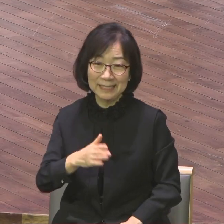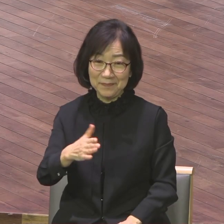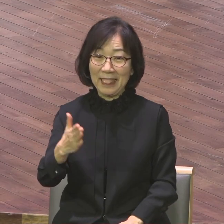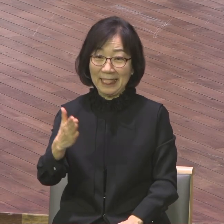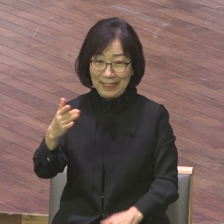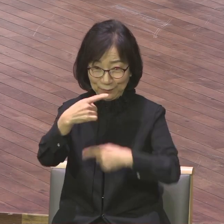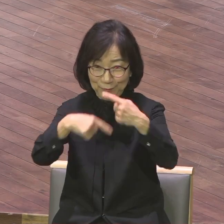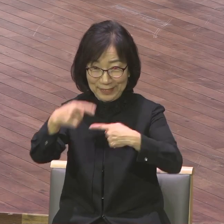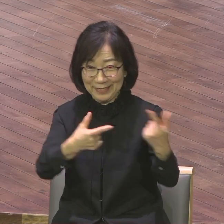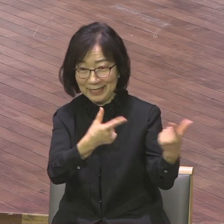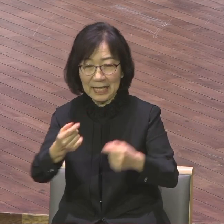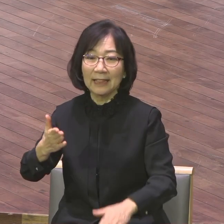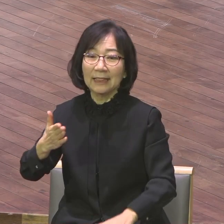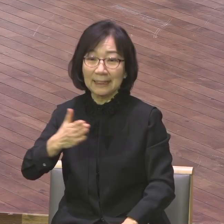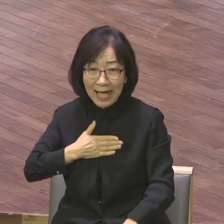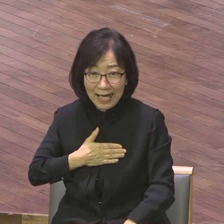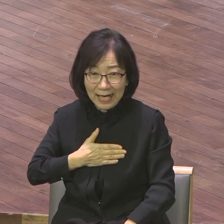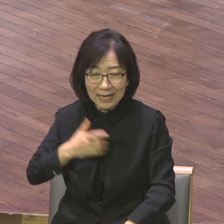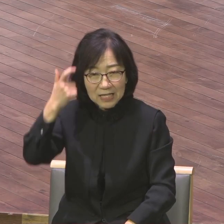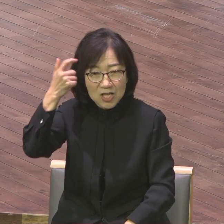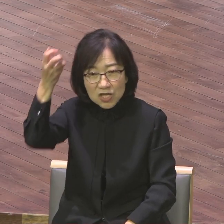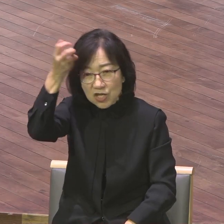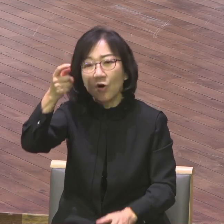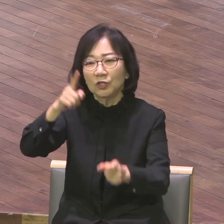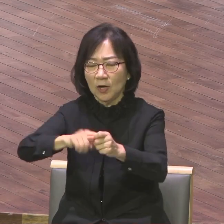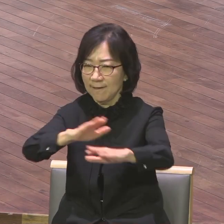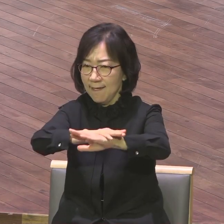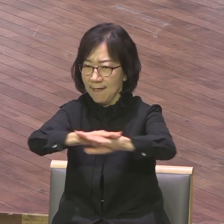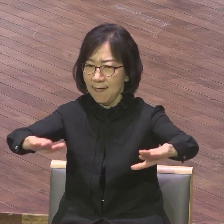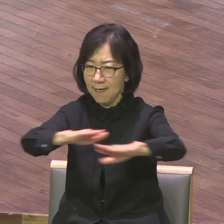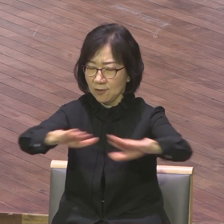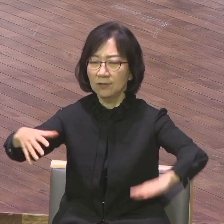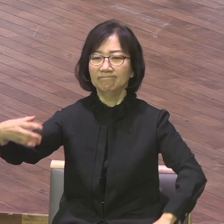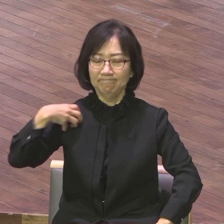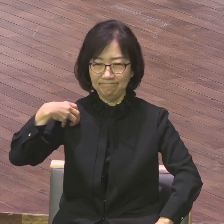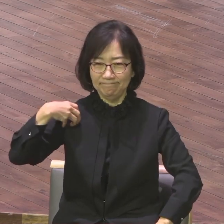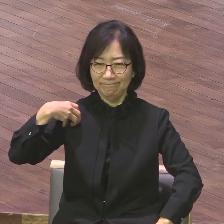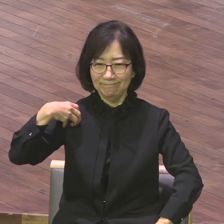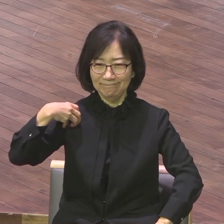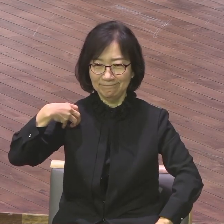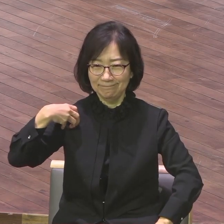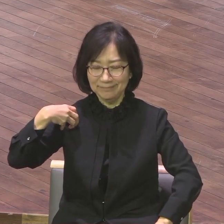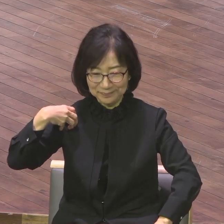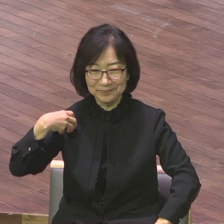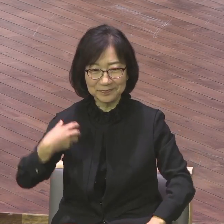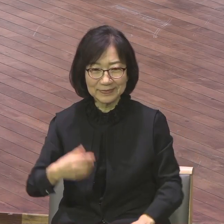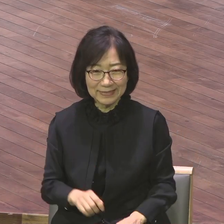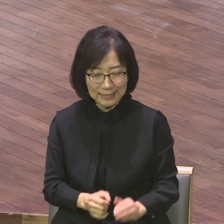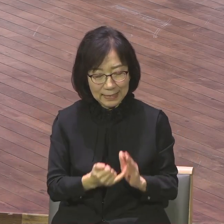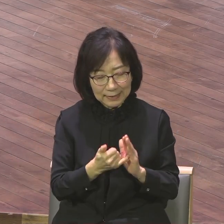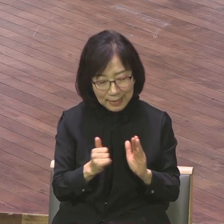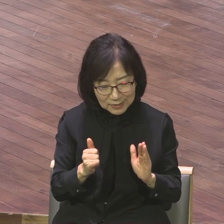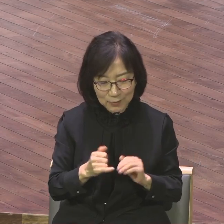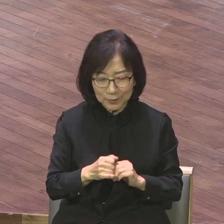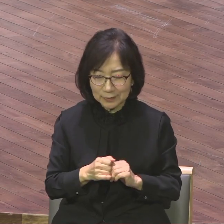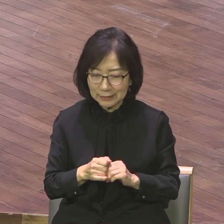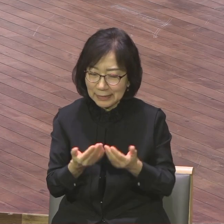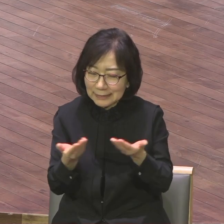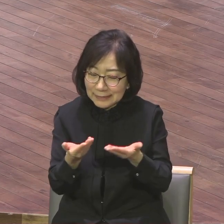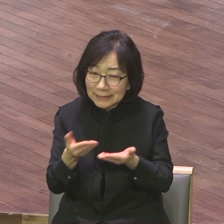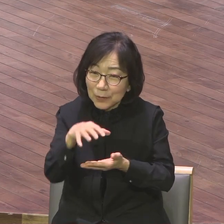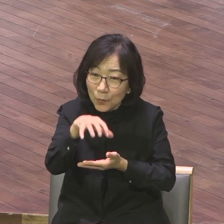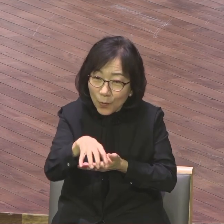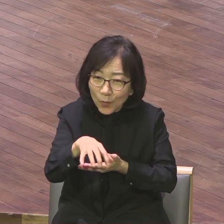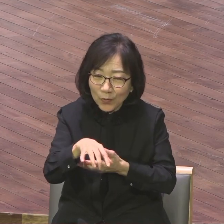나는 영적 해결사다. 해결사가 돼야 돼. 가정에서부터 시작해서 직장으로 여러분